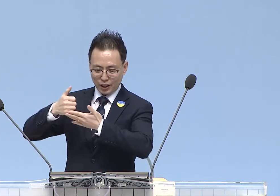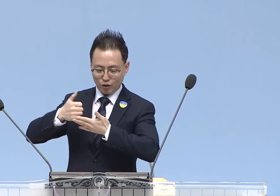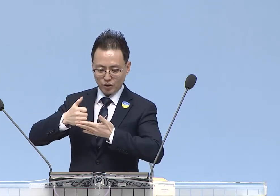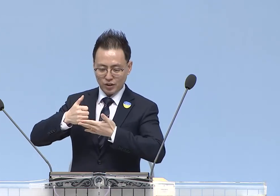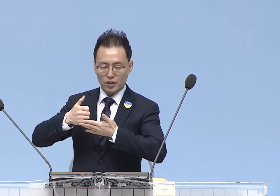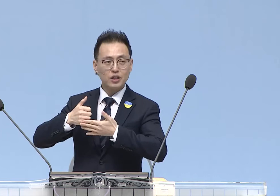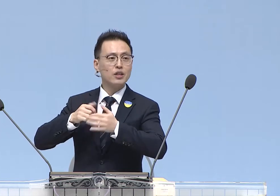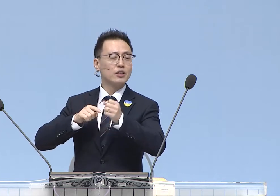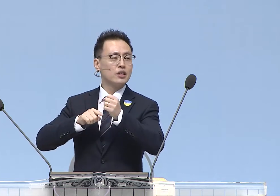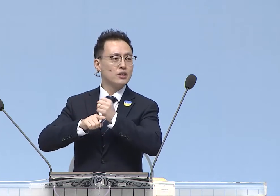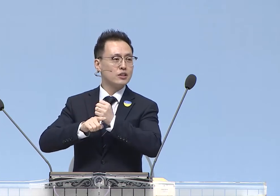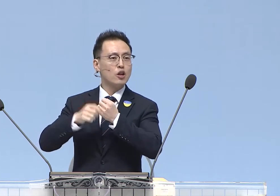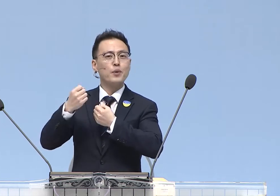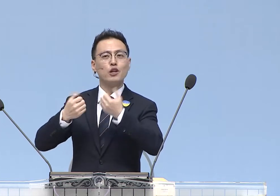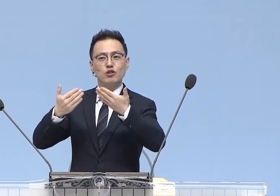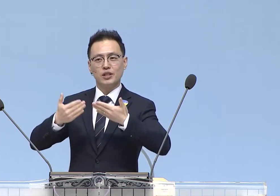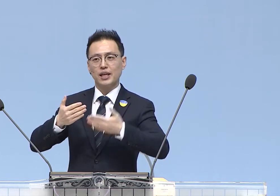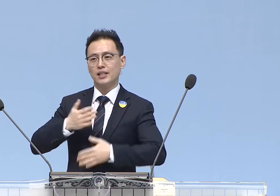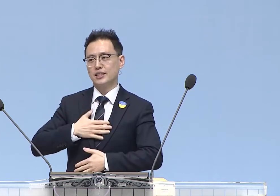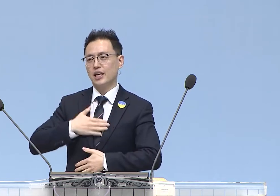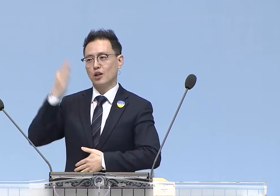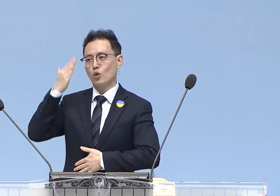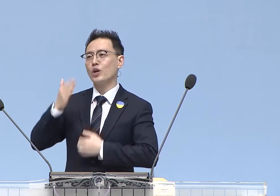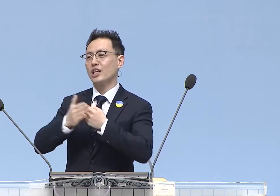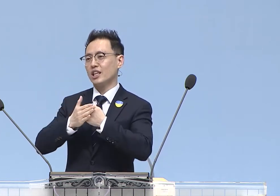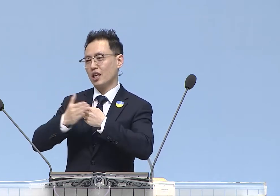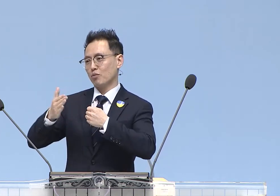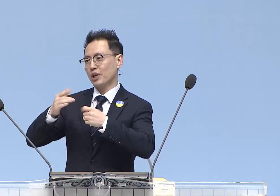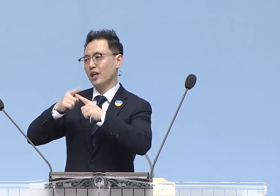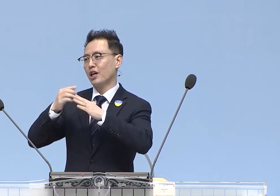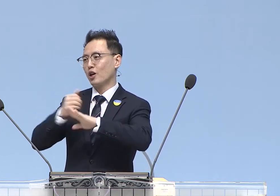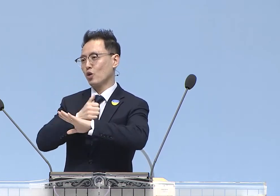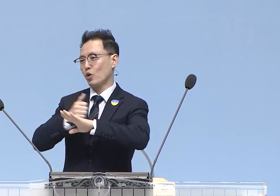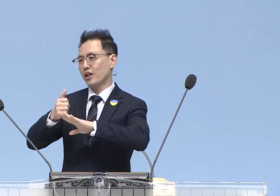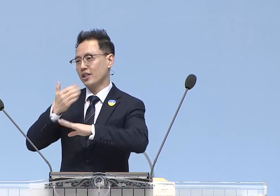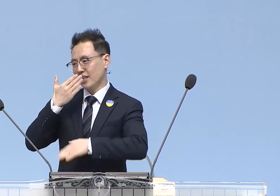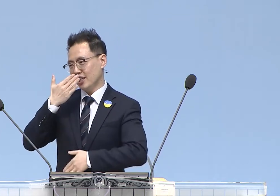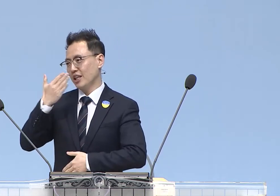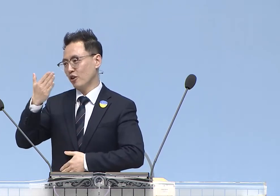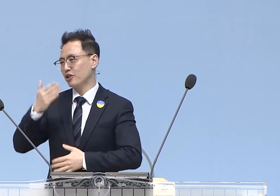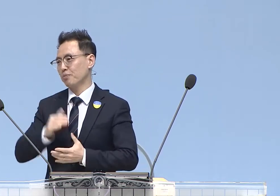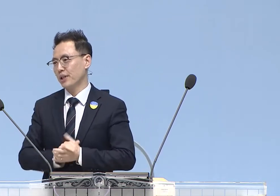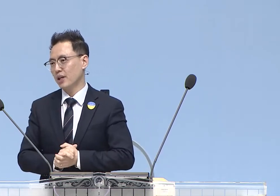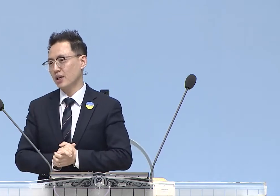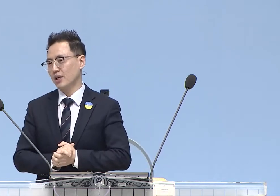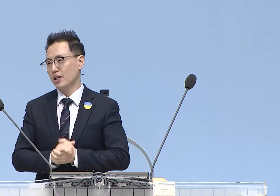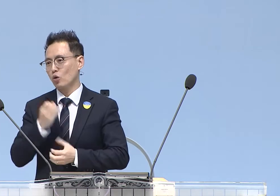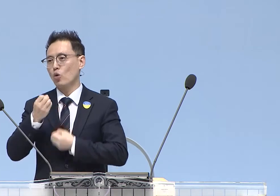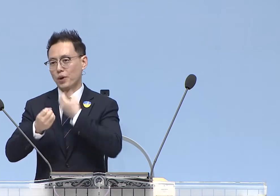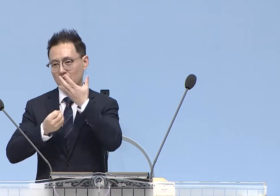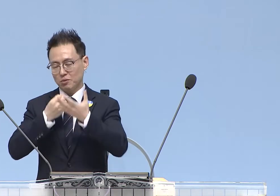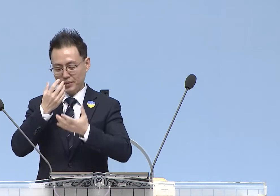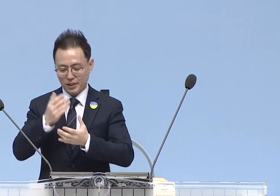이유를 설명해 주실 때, 제가 농인이기 때문에 교회를 다니게 되었습니다라고 고백하십니다.